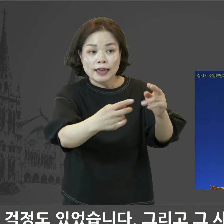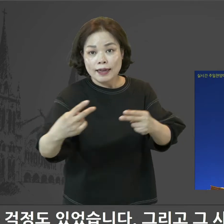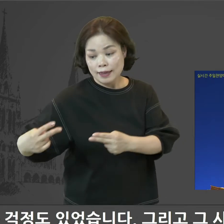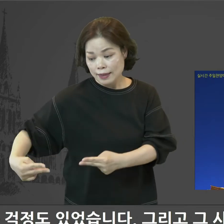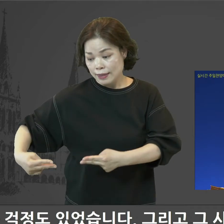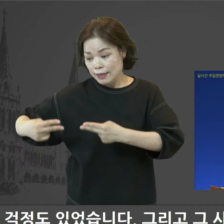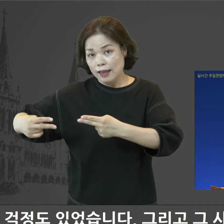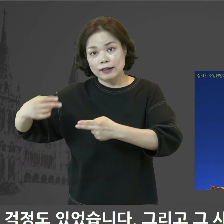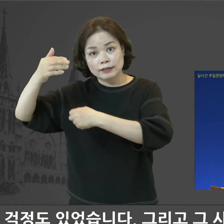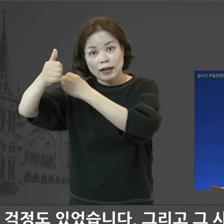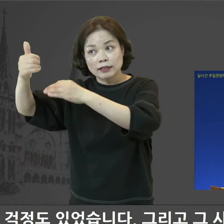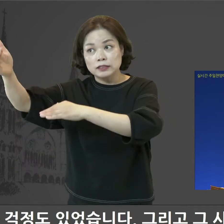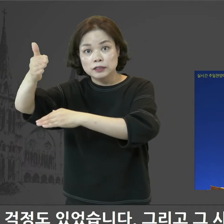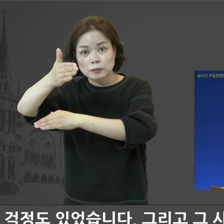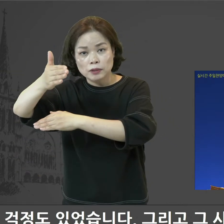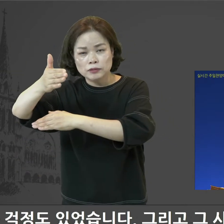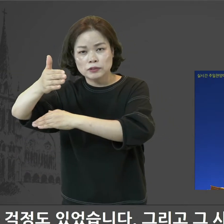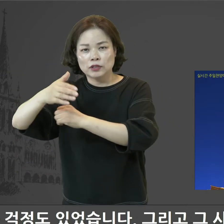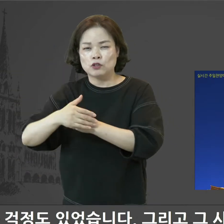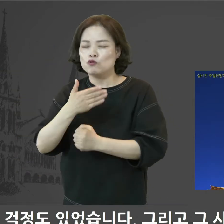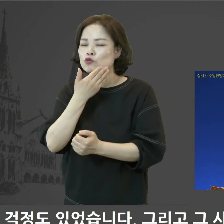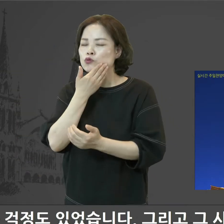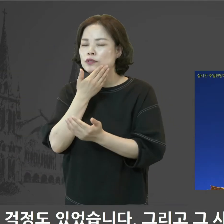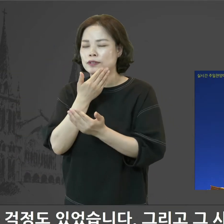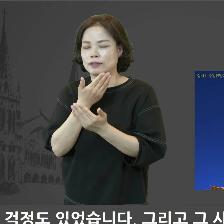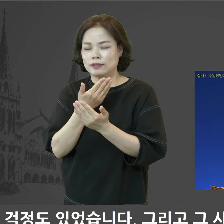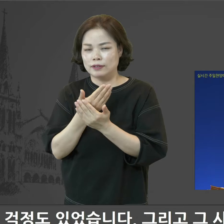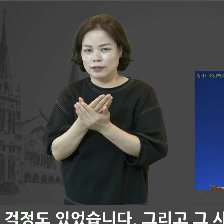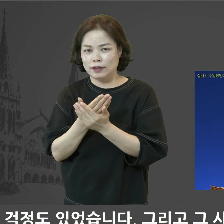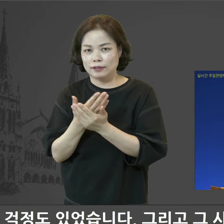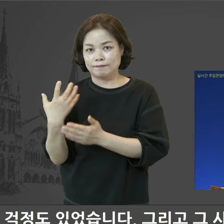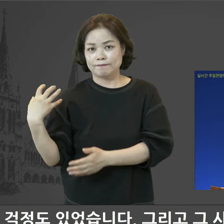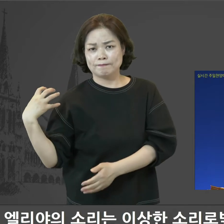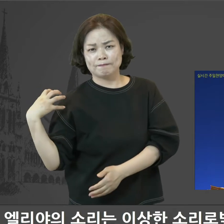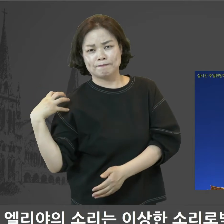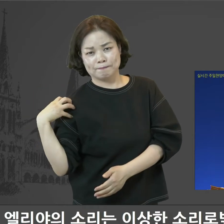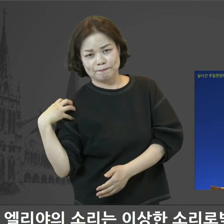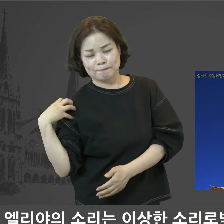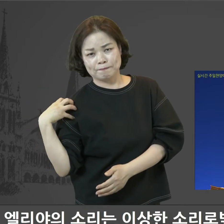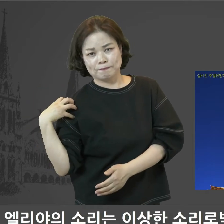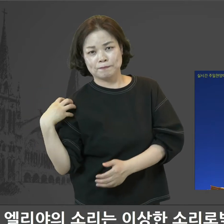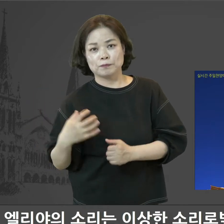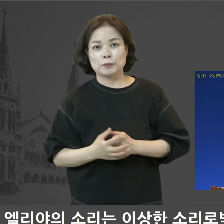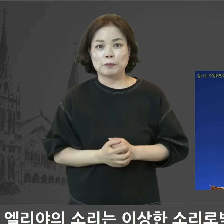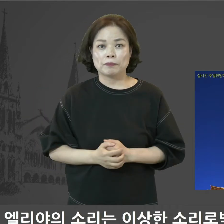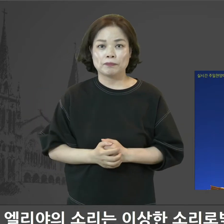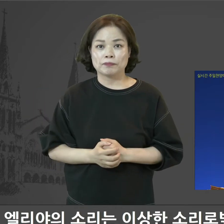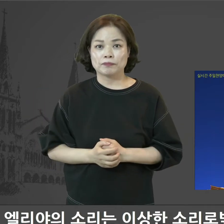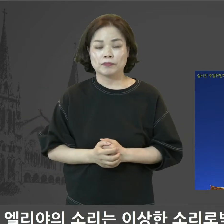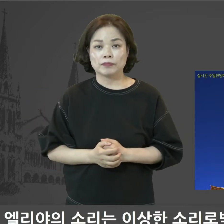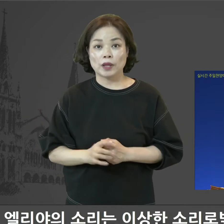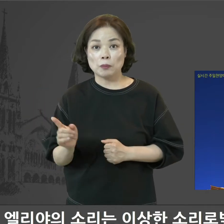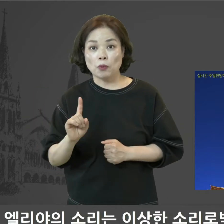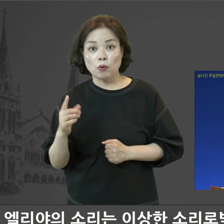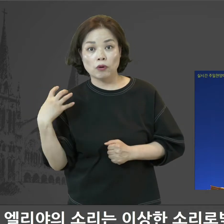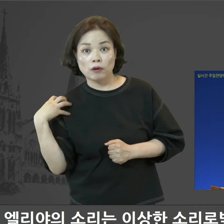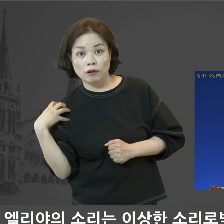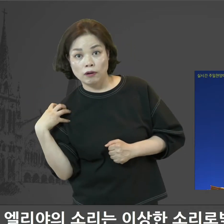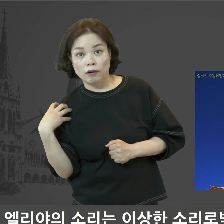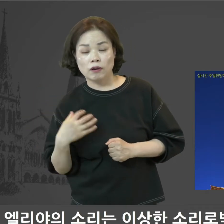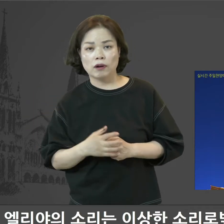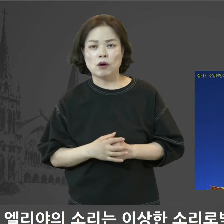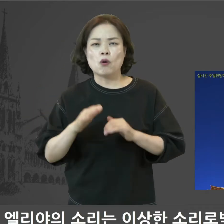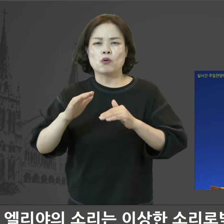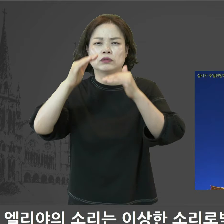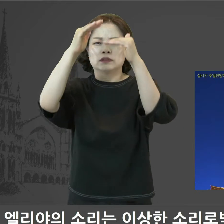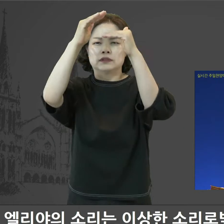엘리야는 하나님께로부터 아주 귀하고 막중한 사명을 부여받았습니다. 무슨 사명이었습니까?